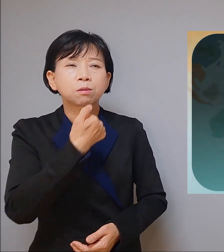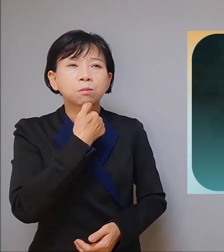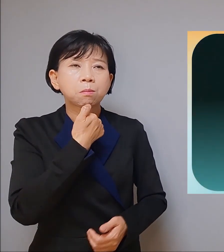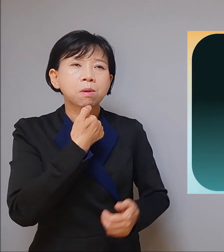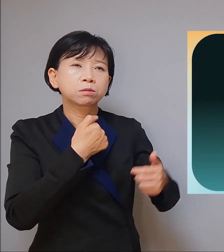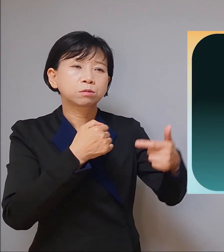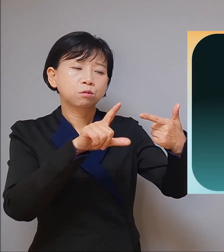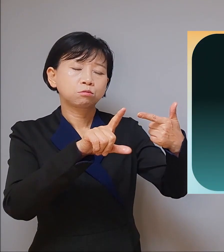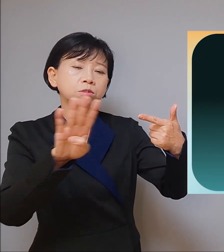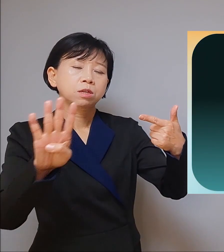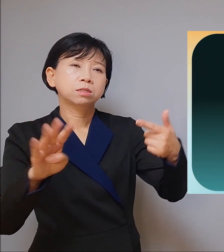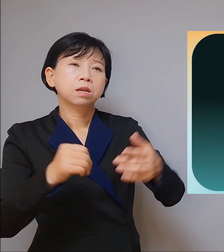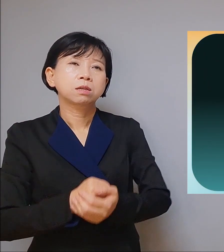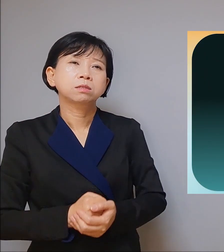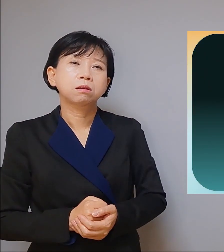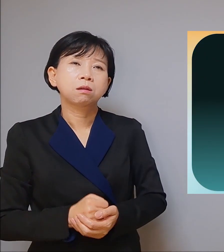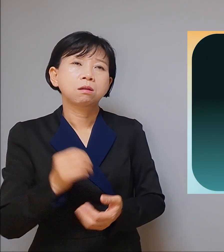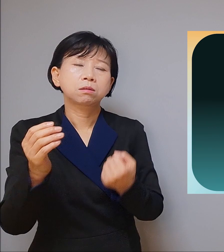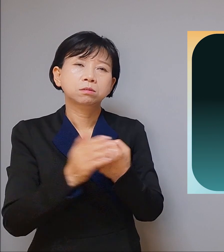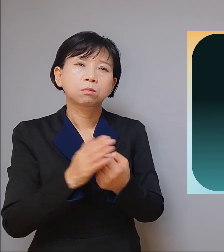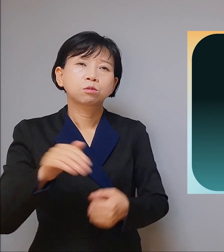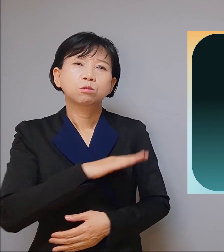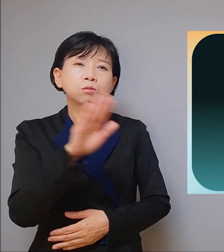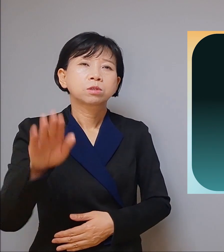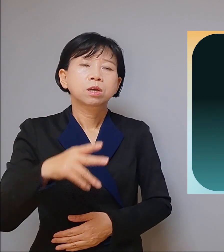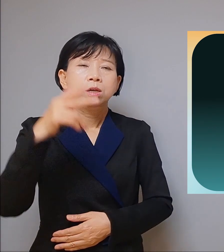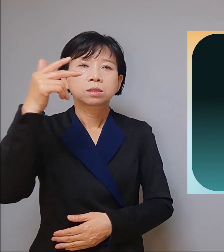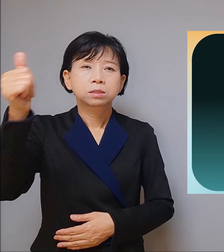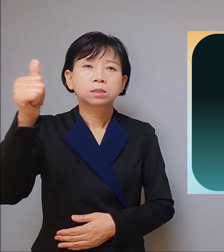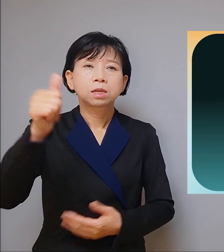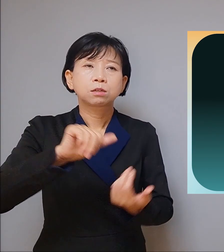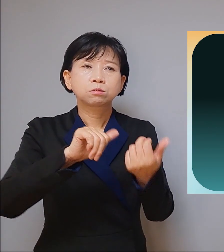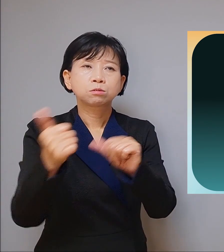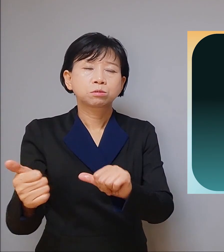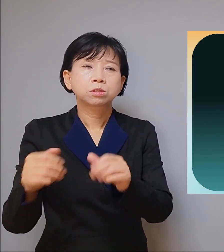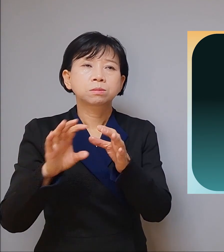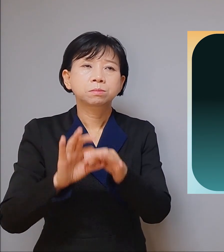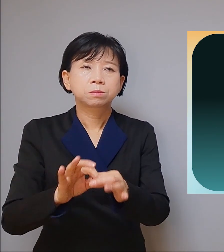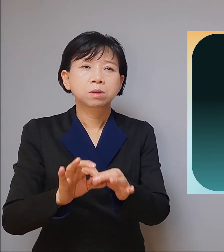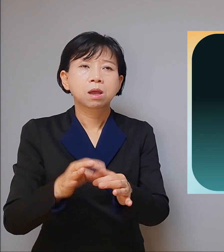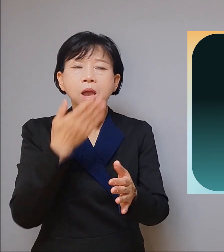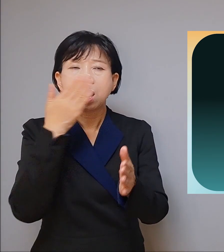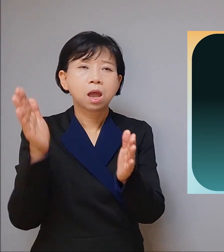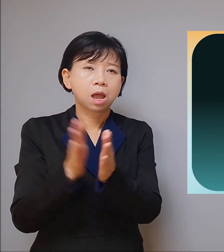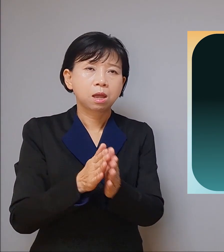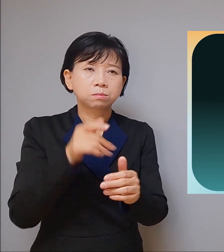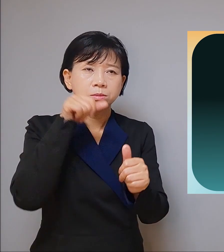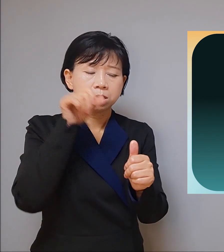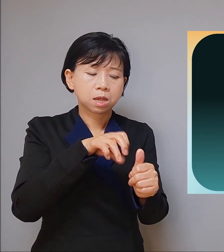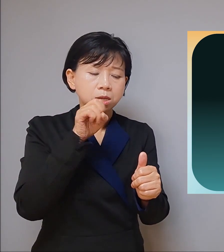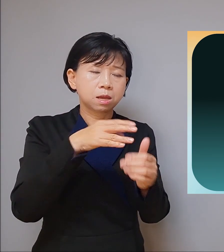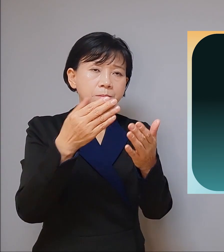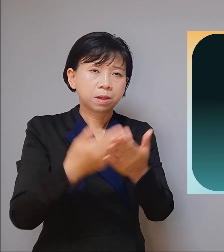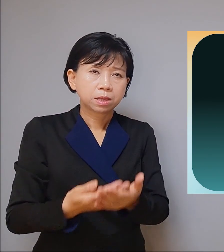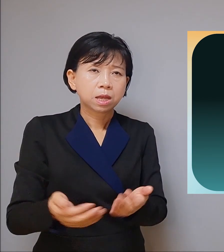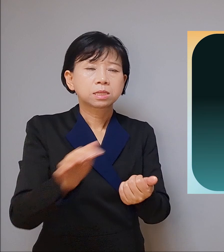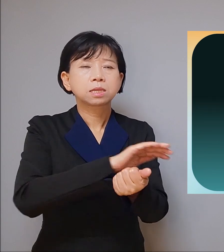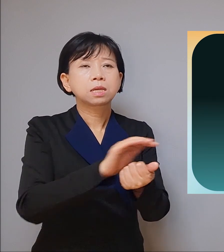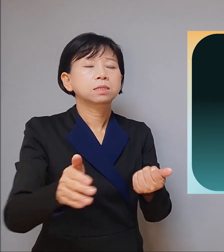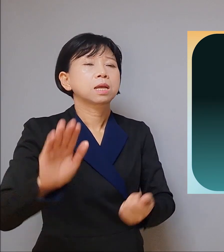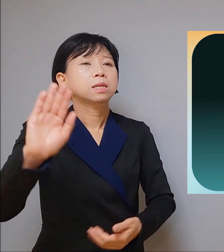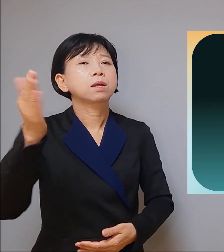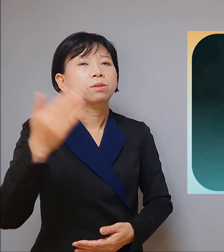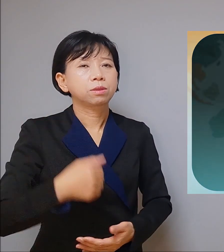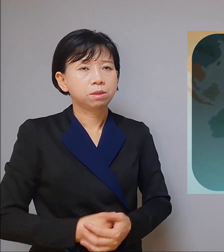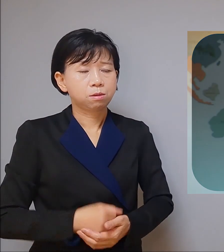이어서 한번 더 볼까요? 그러므로 우리가 그의 죽으심과 합하여 세례를 받음으로 그와 함께 장사되었나니. 아멘. 거기까지만